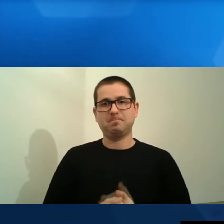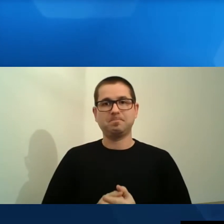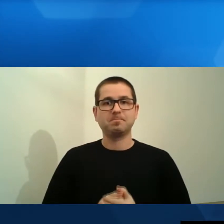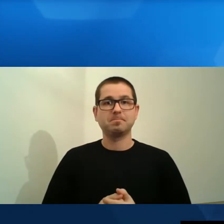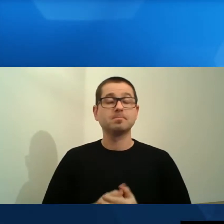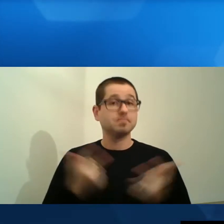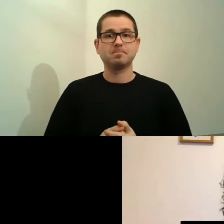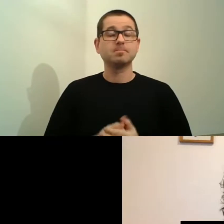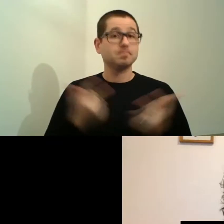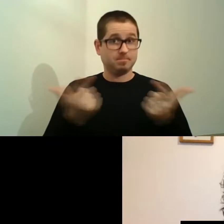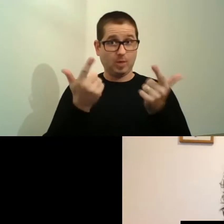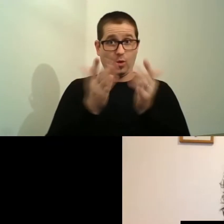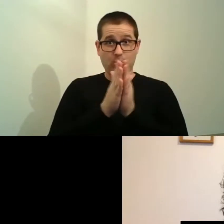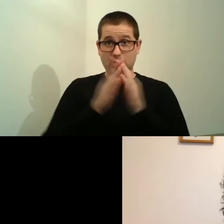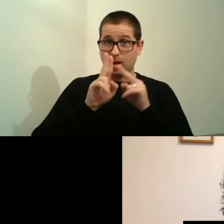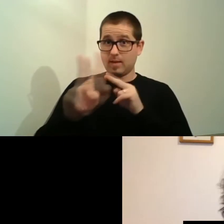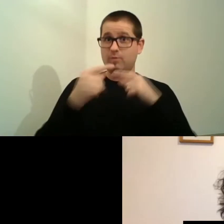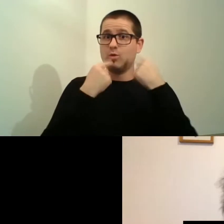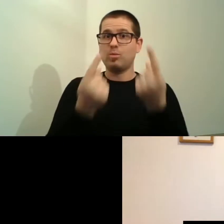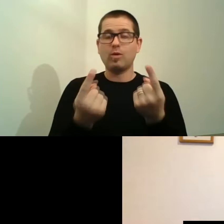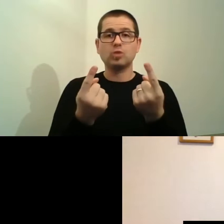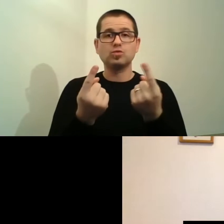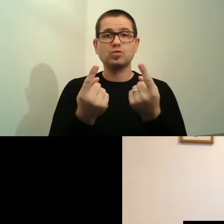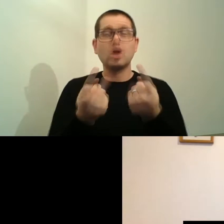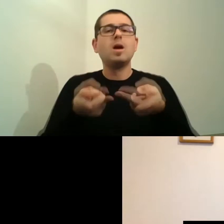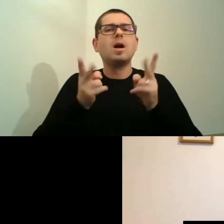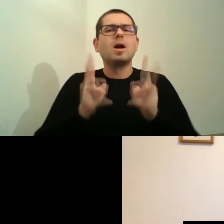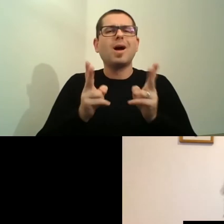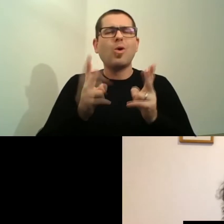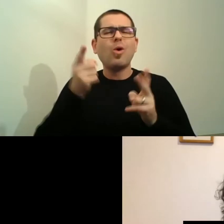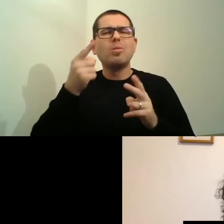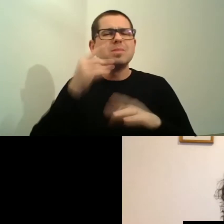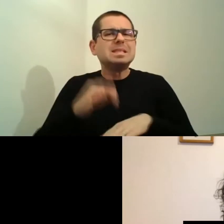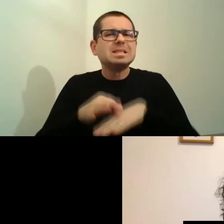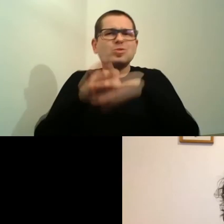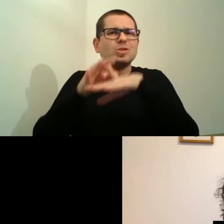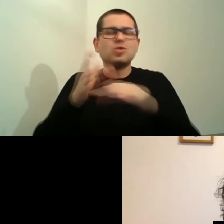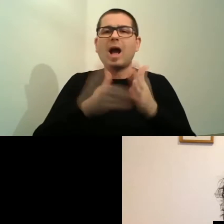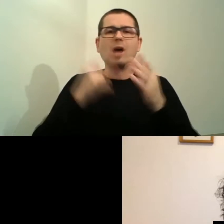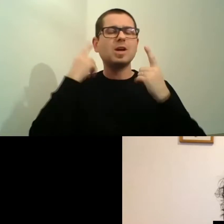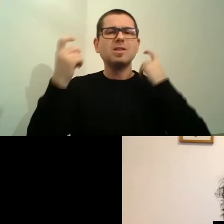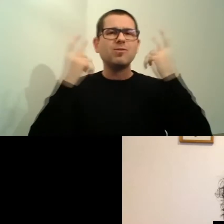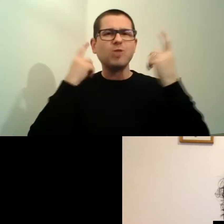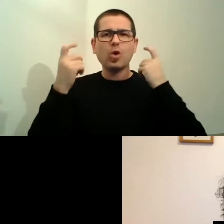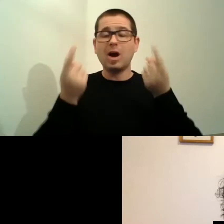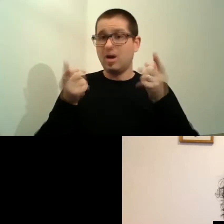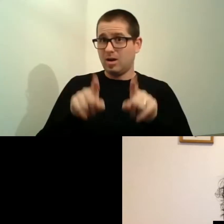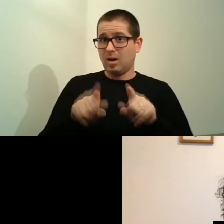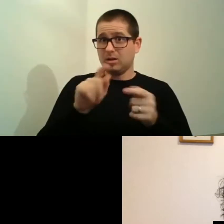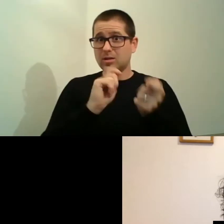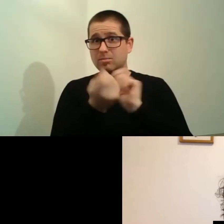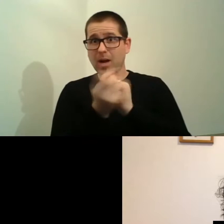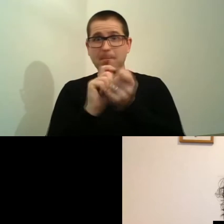Nam lahko prosim v nadaljevanju poveš, kako ga zaznavaš, torej kakšen je zvok in ali se ta spreminja